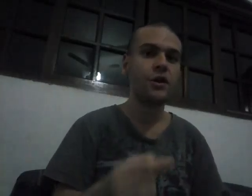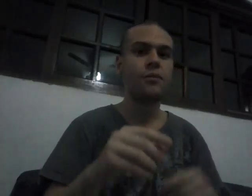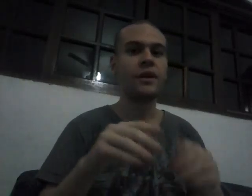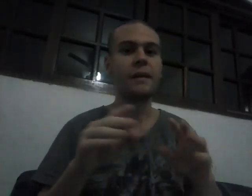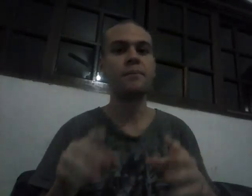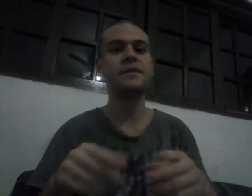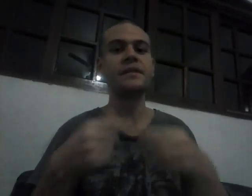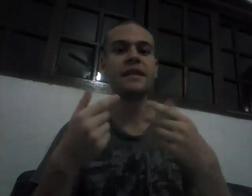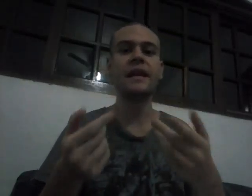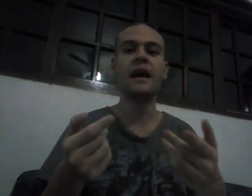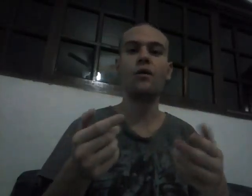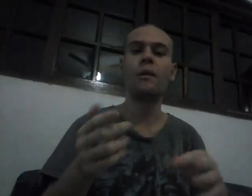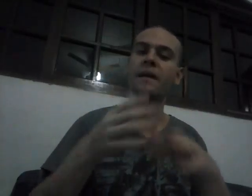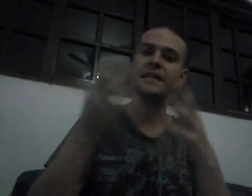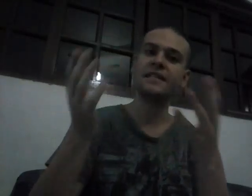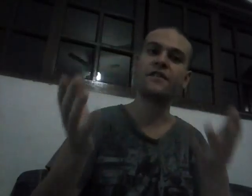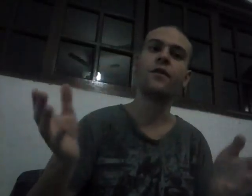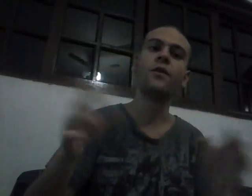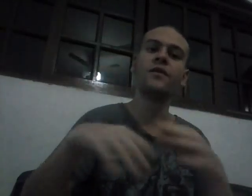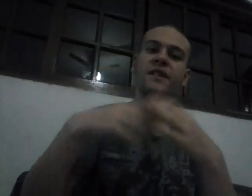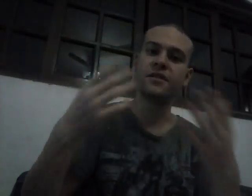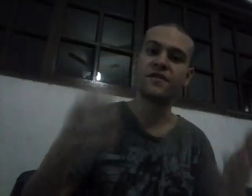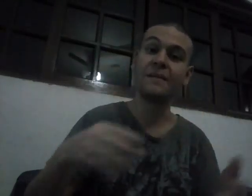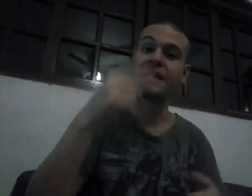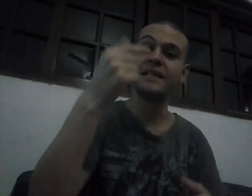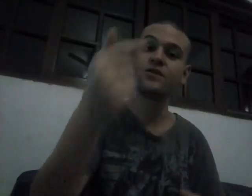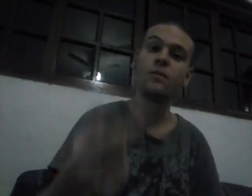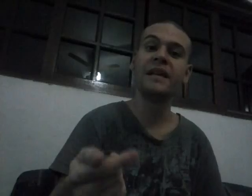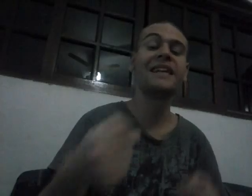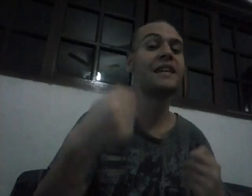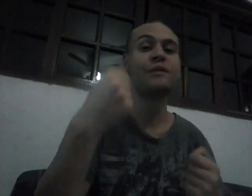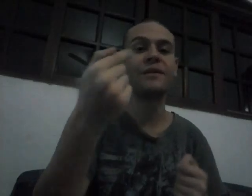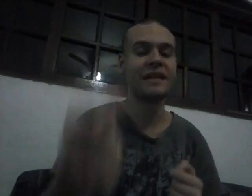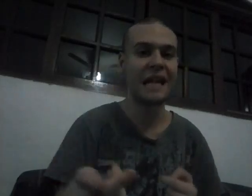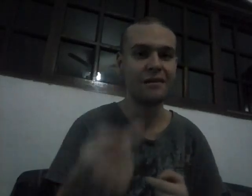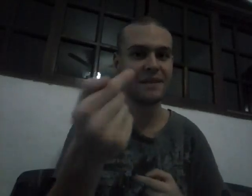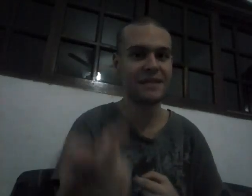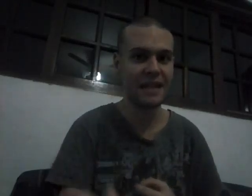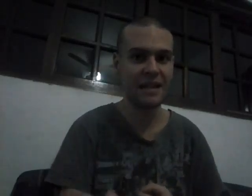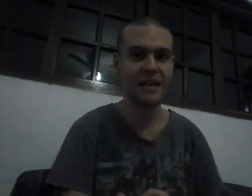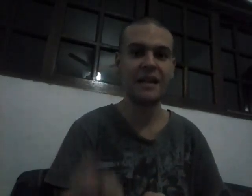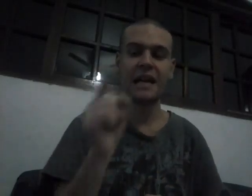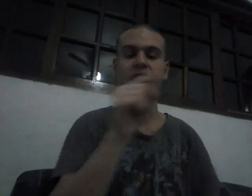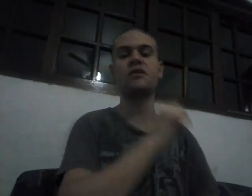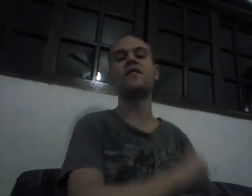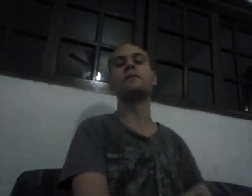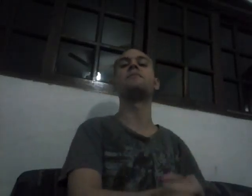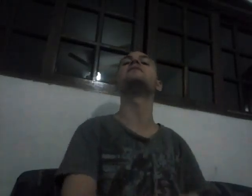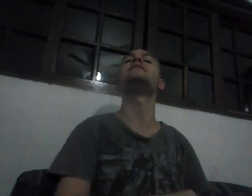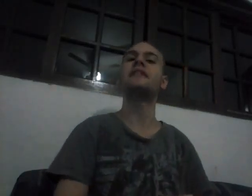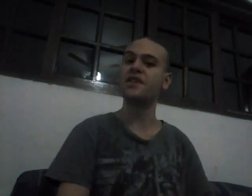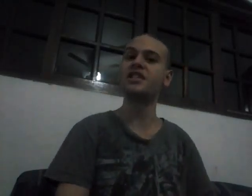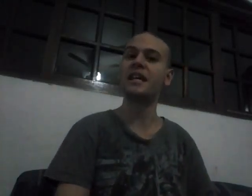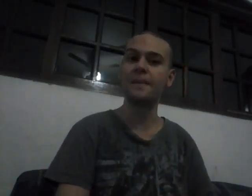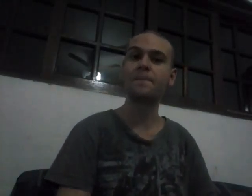Porque se uma perícia foi ver a sua fábrica e descobrir que não tem um intérprete para ensinar ele, a sua fábrica pode ser até fechada.